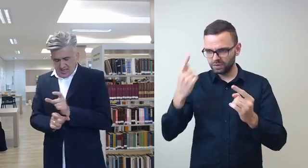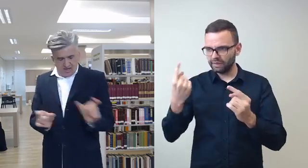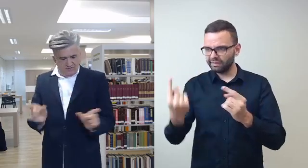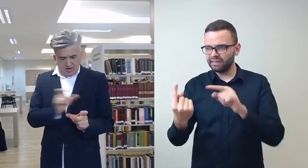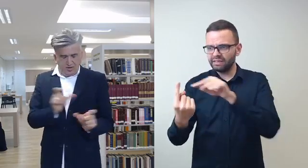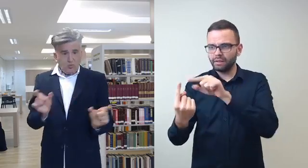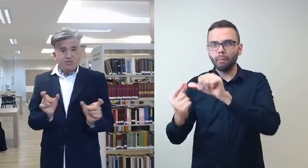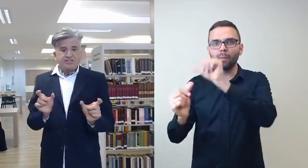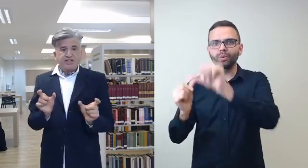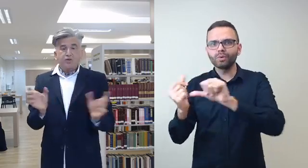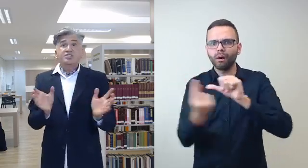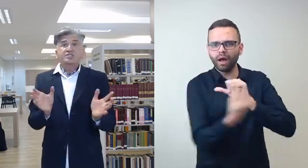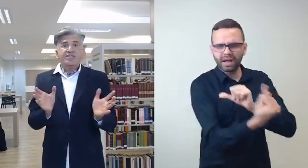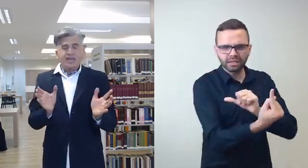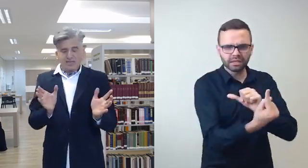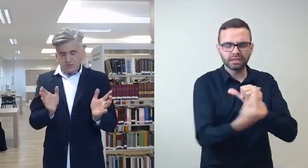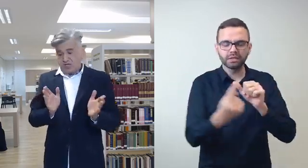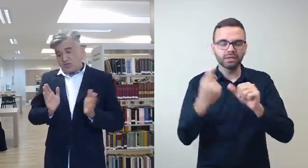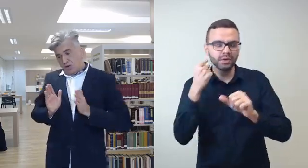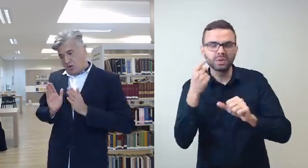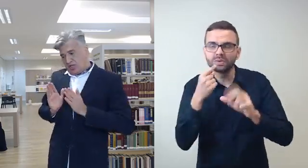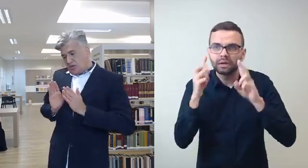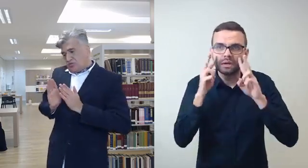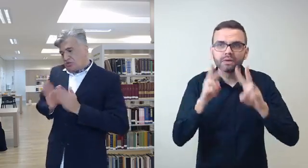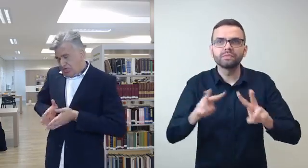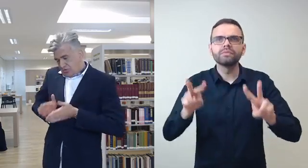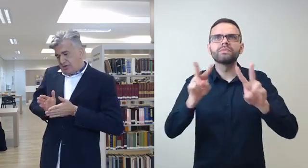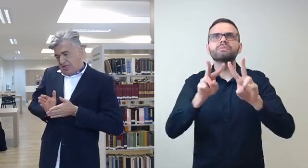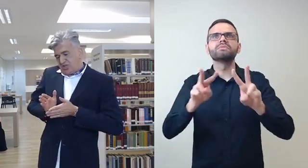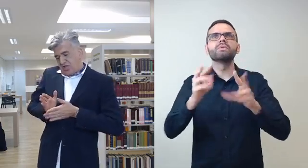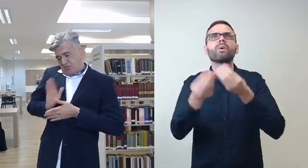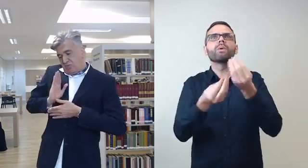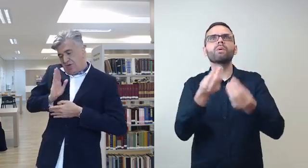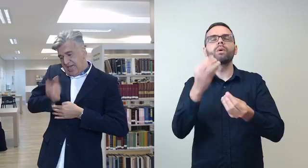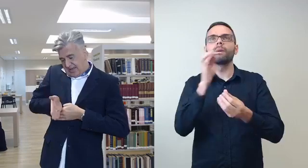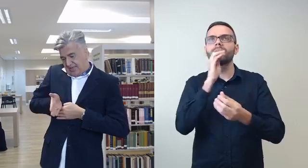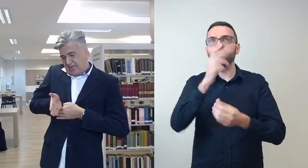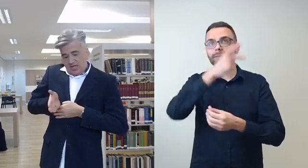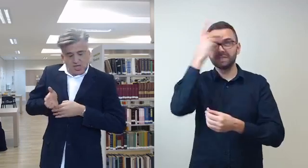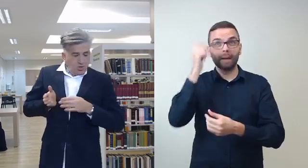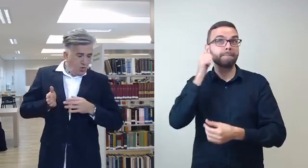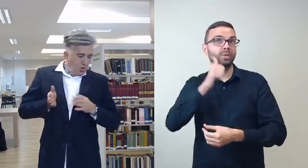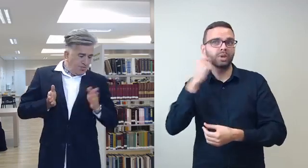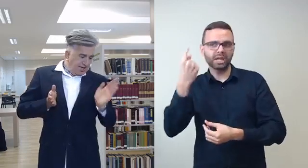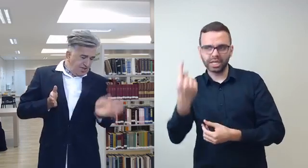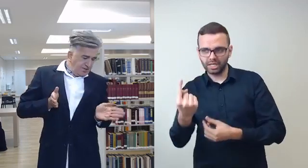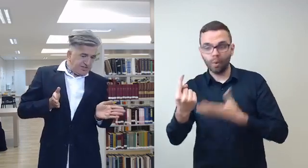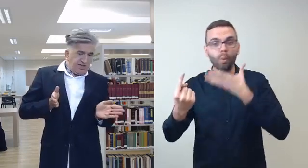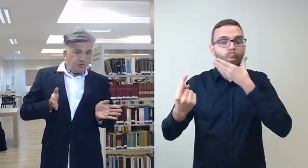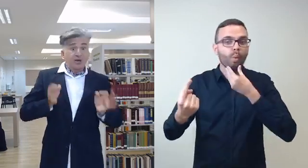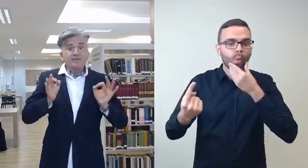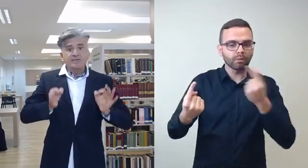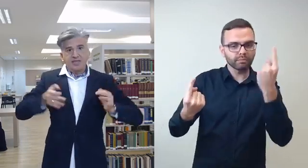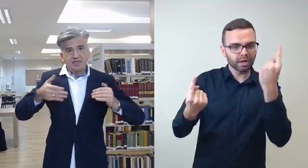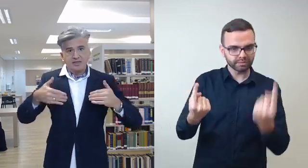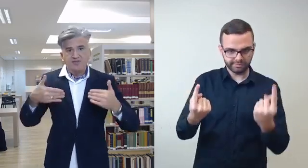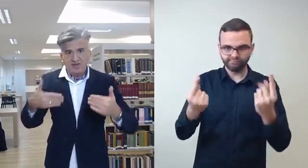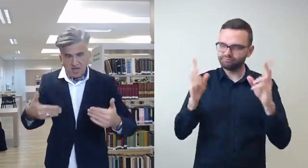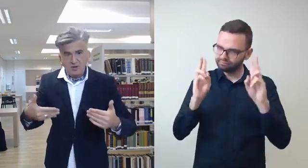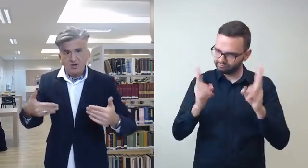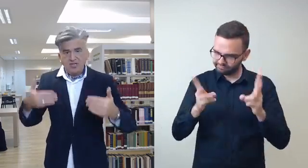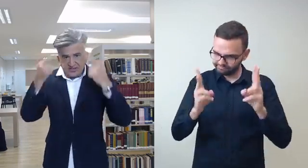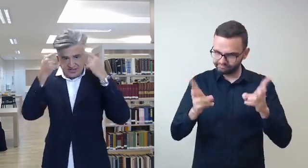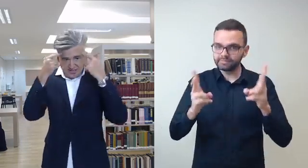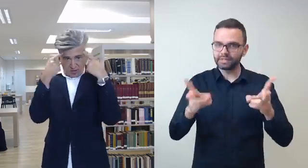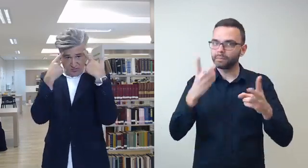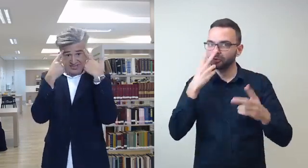né? Afinal de contas, aonde que está? Então, se eu coloquei o sujeito do lado direito, a mulher aqui e o homem aqui no esquerdo, mantenha até o